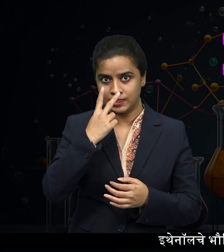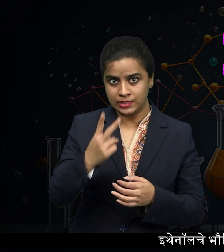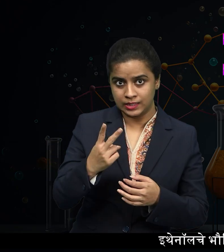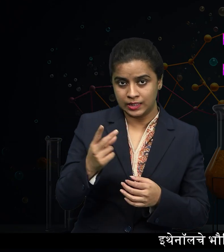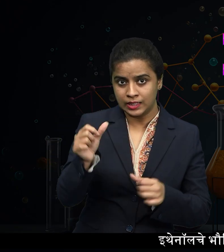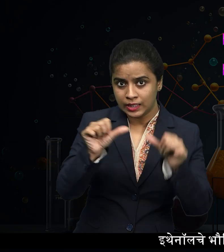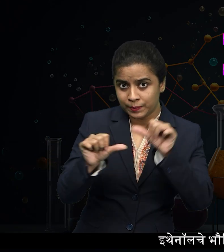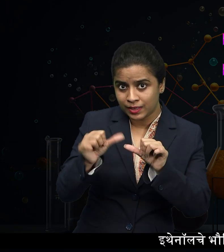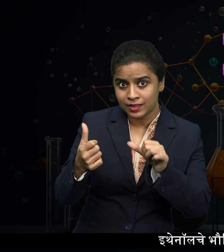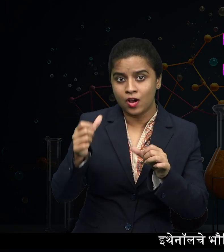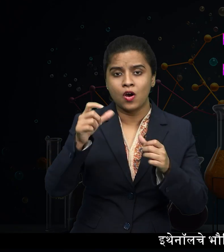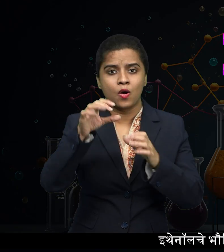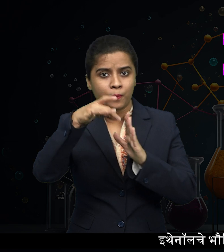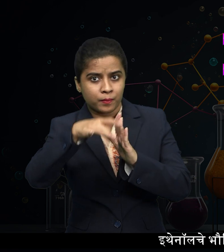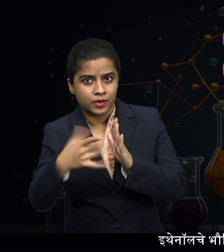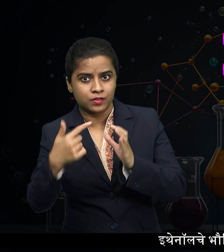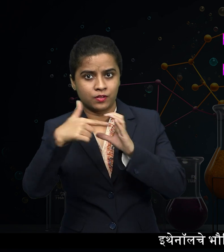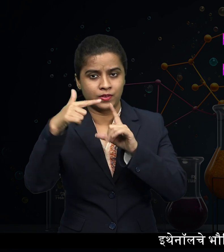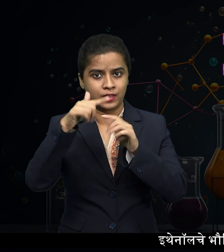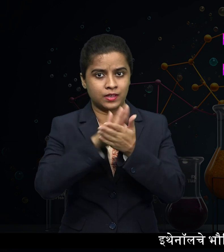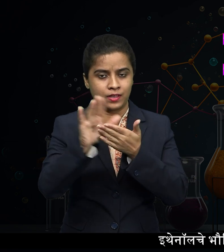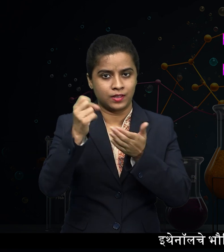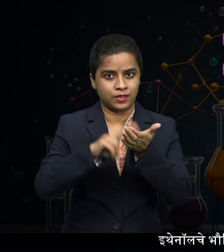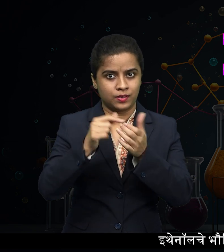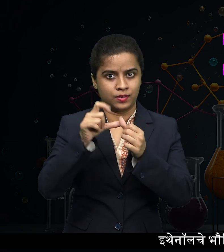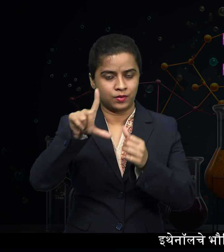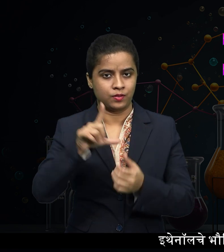इथेनॉल भौतिक आणि रासायनिक गुणधर्म,